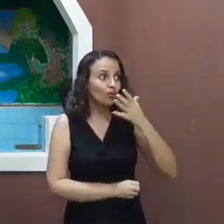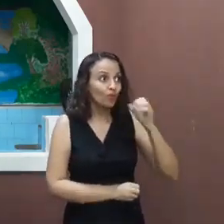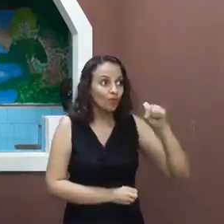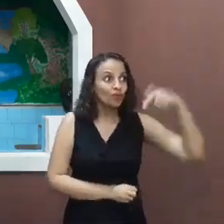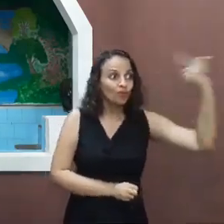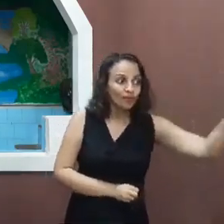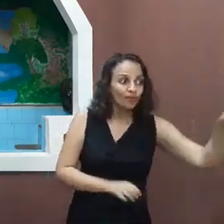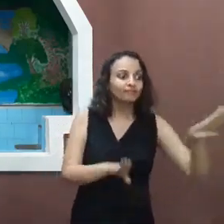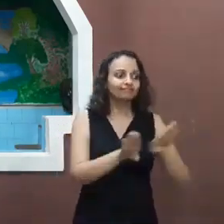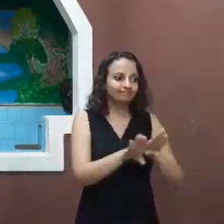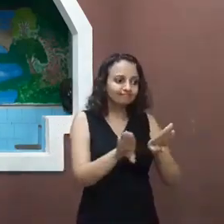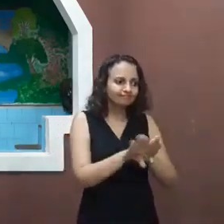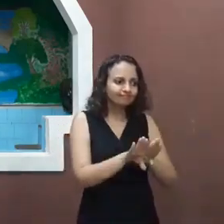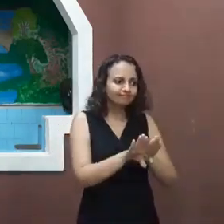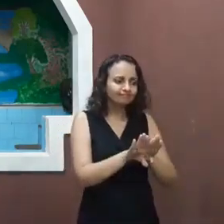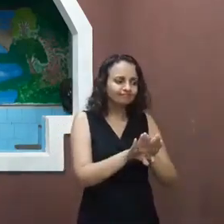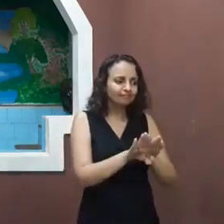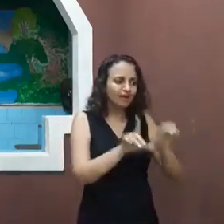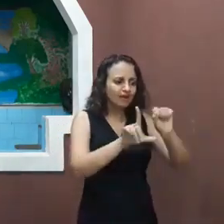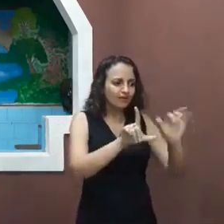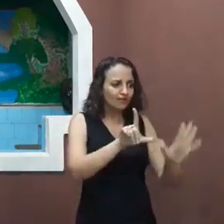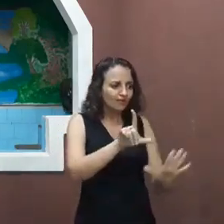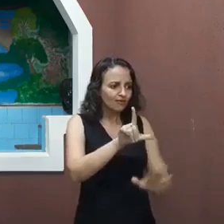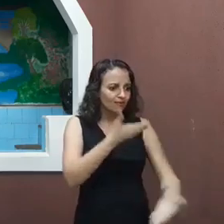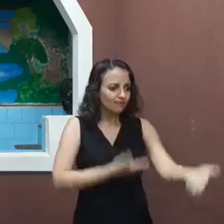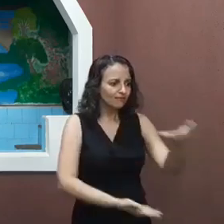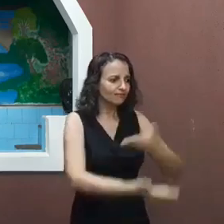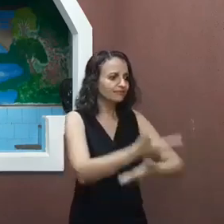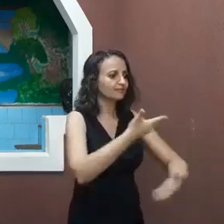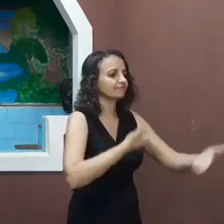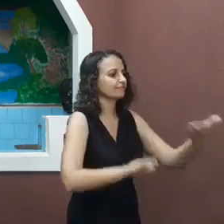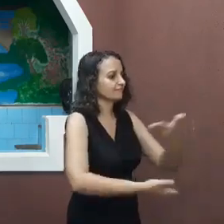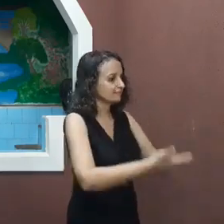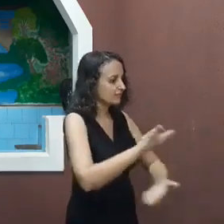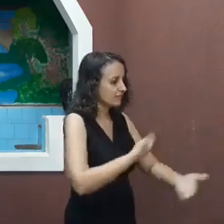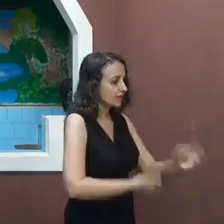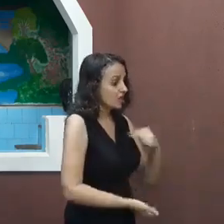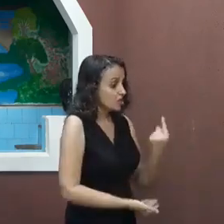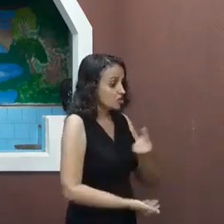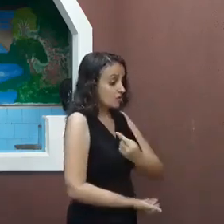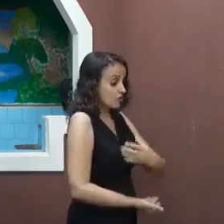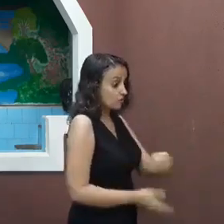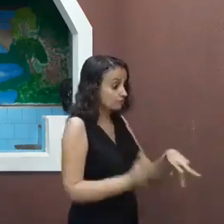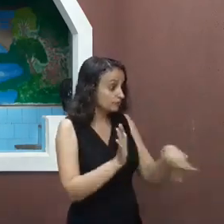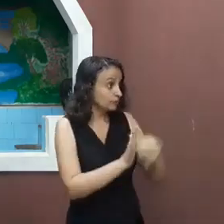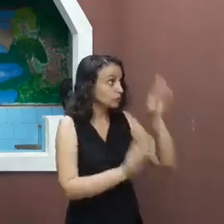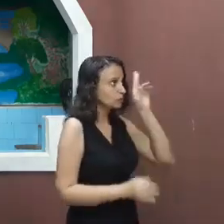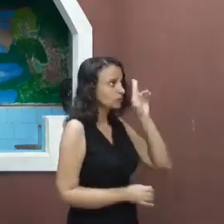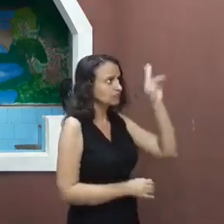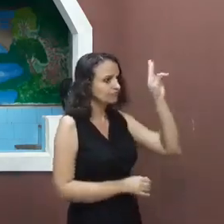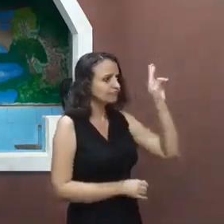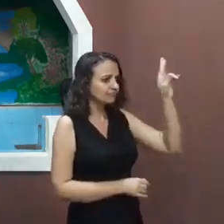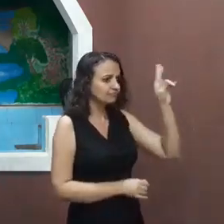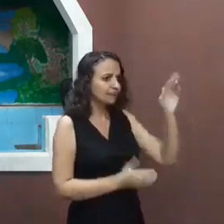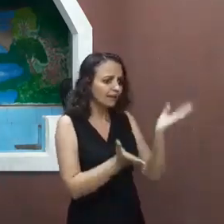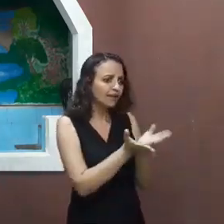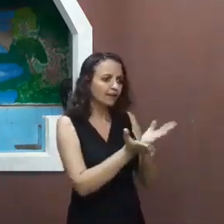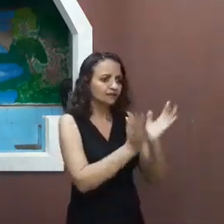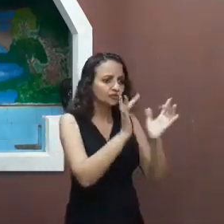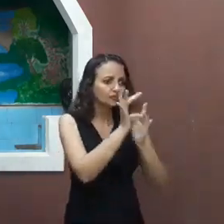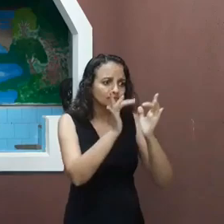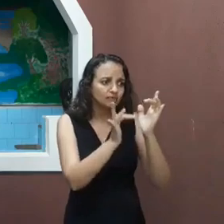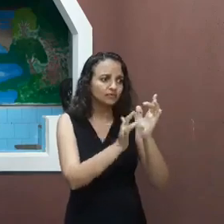tem faltado o compartilhar. E nós, como filhos do Senhor, como filhos de Deus, como crentes em Jesus,